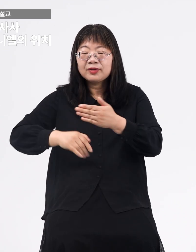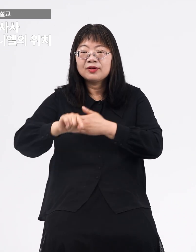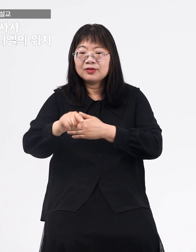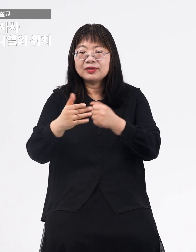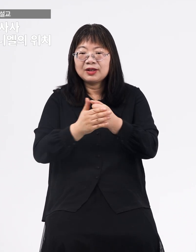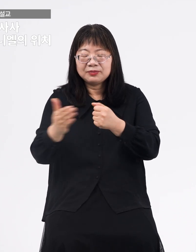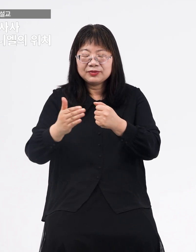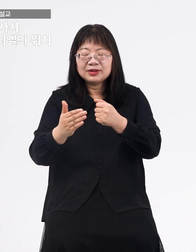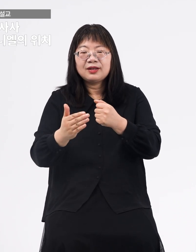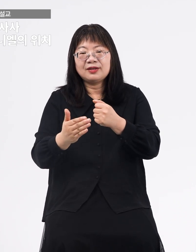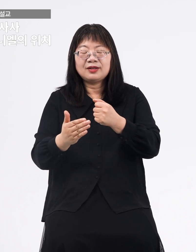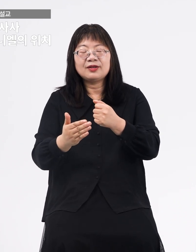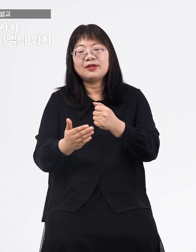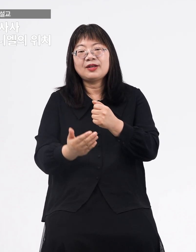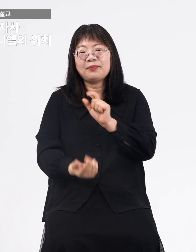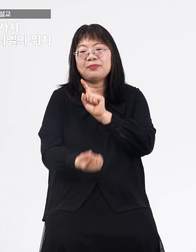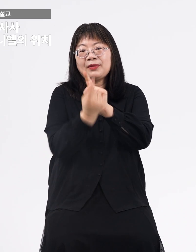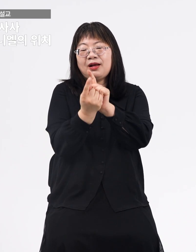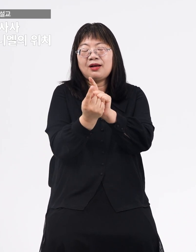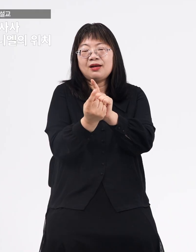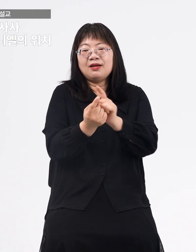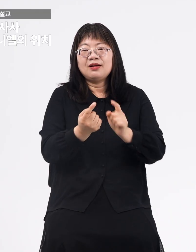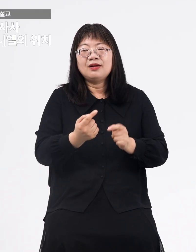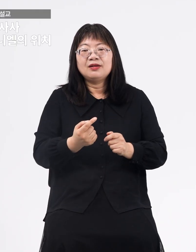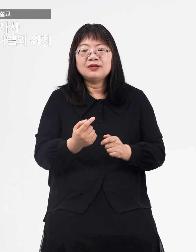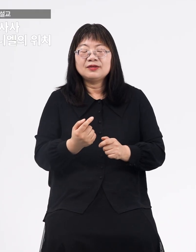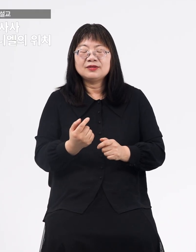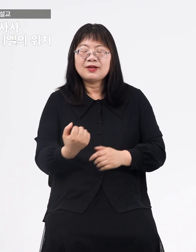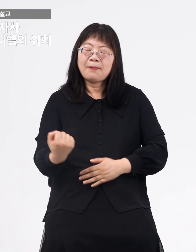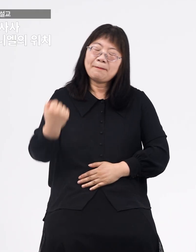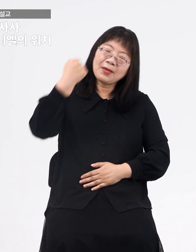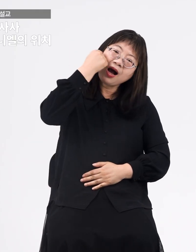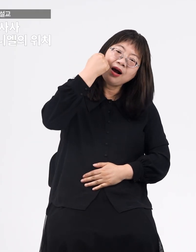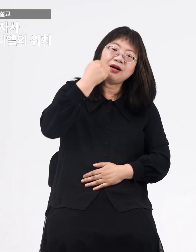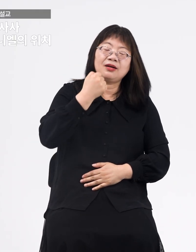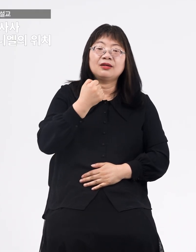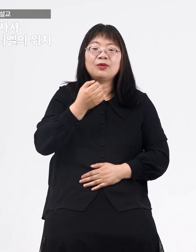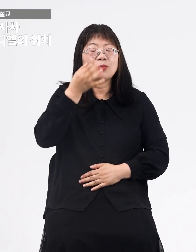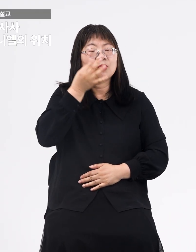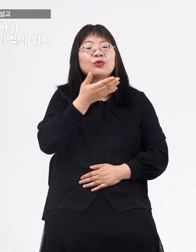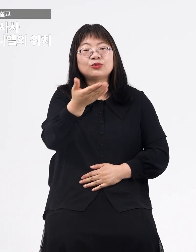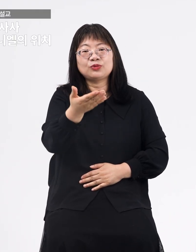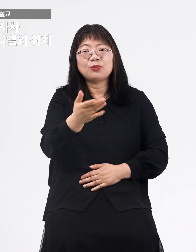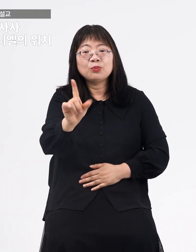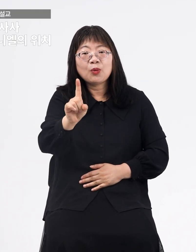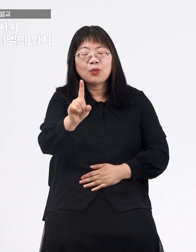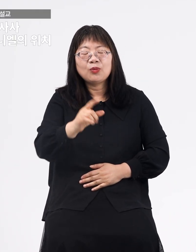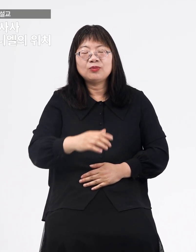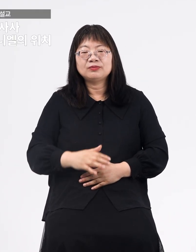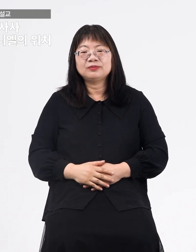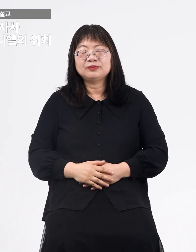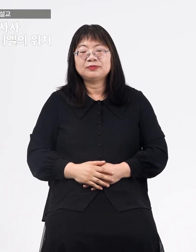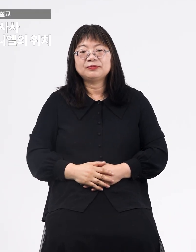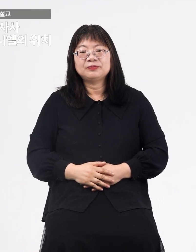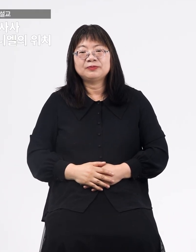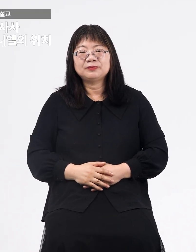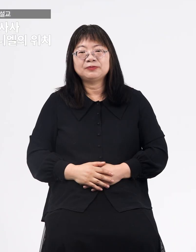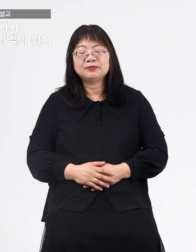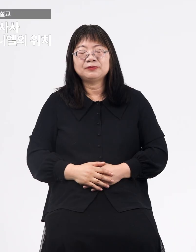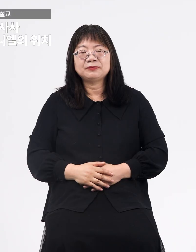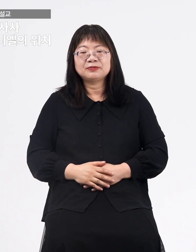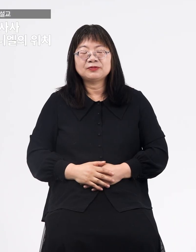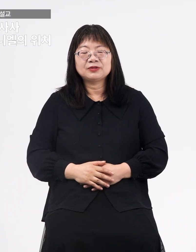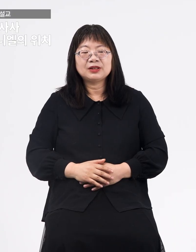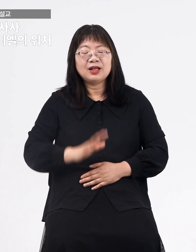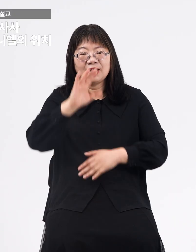것들이 얼마나 거대한 결실로 역사 속에 일어나서 너희들을